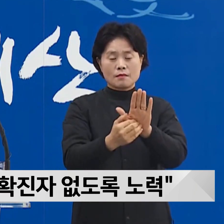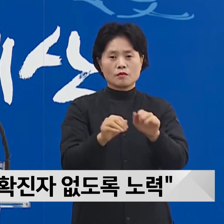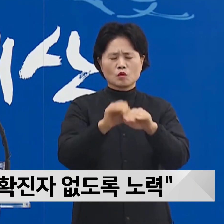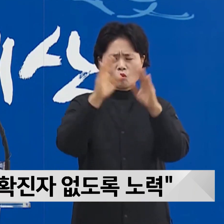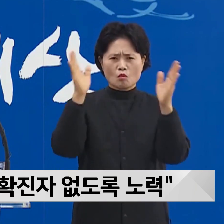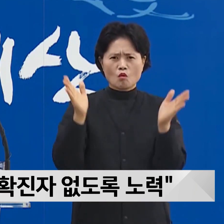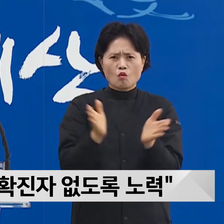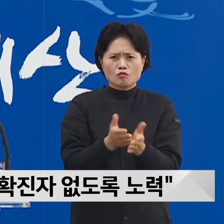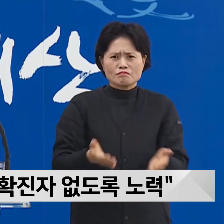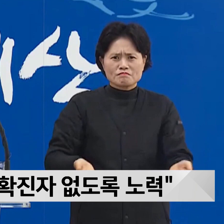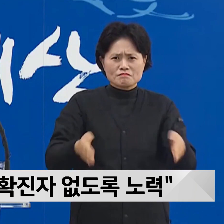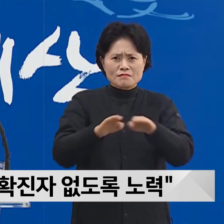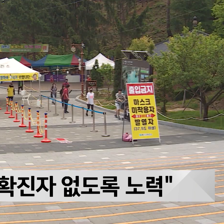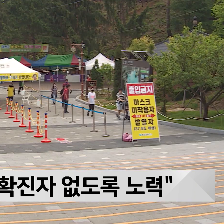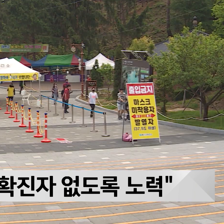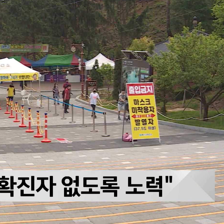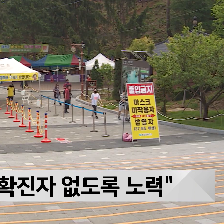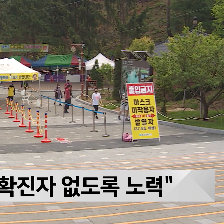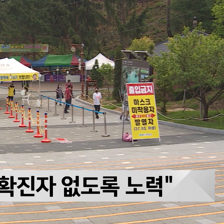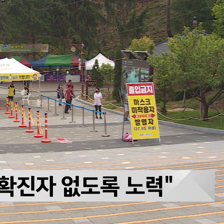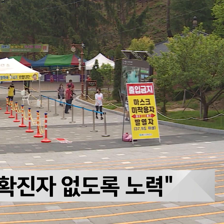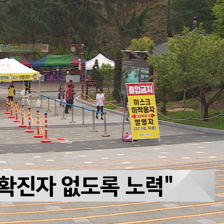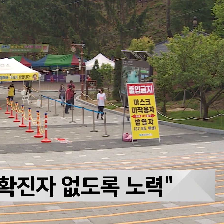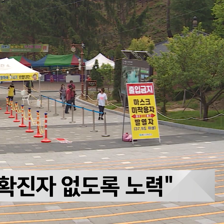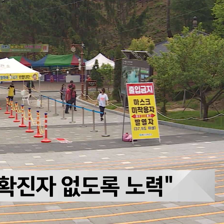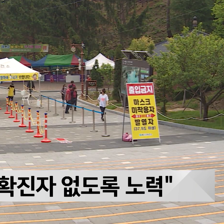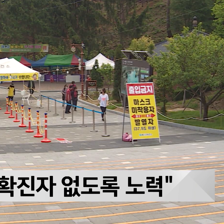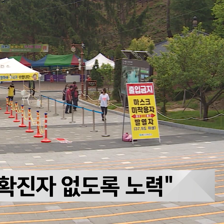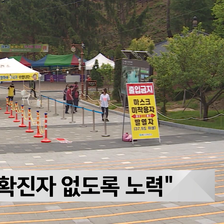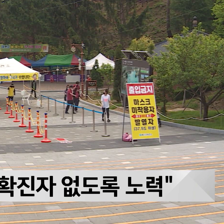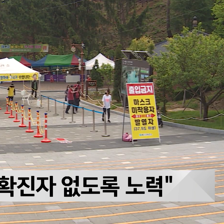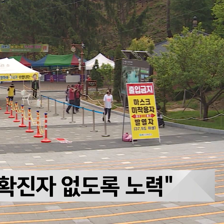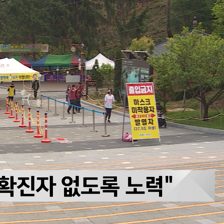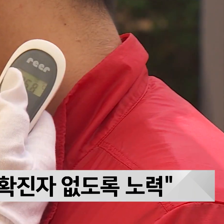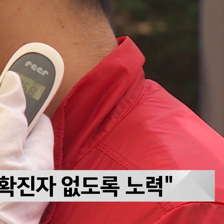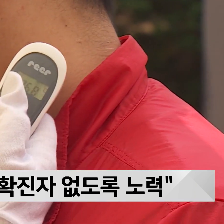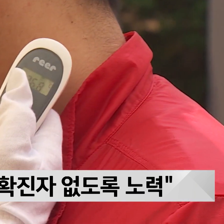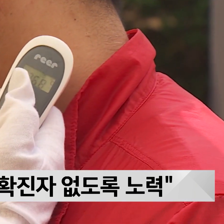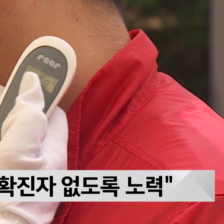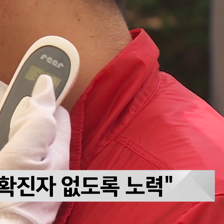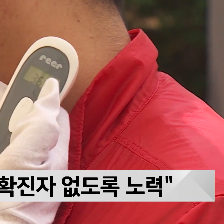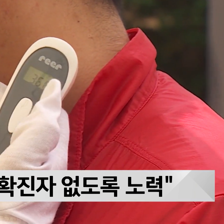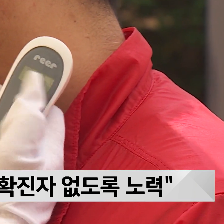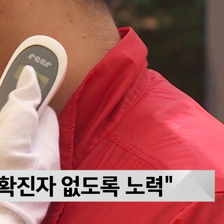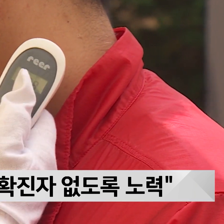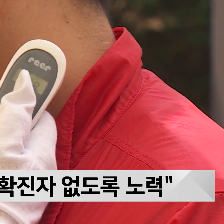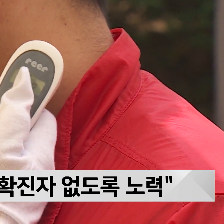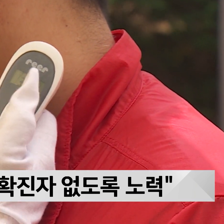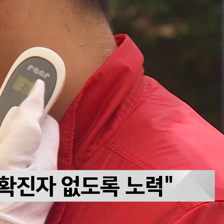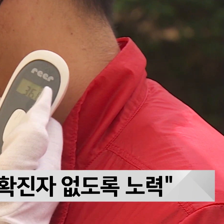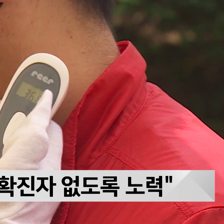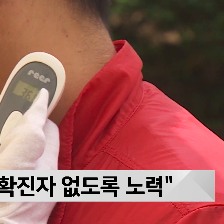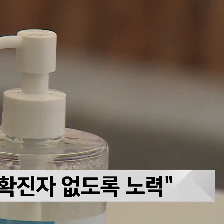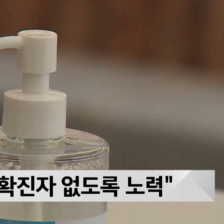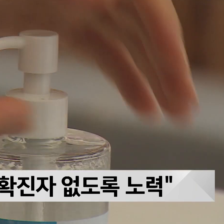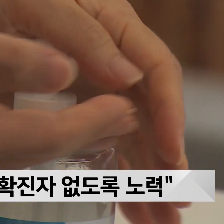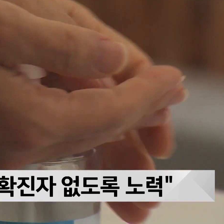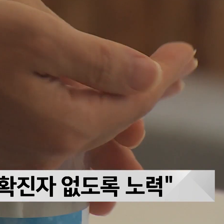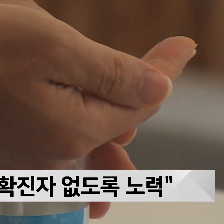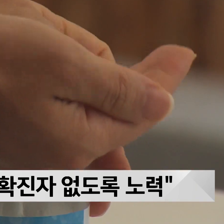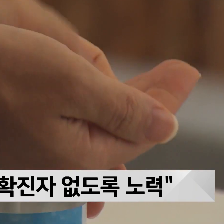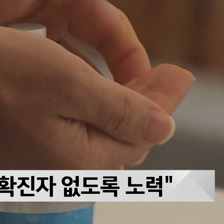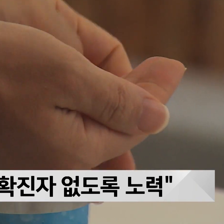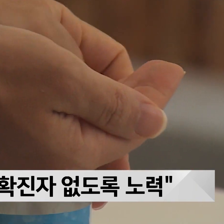모든 시설에 대한 방역을 더욱 만전을 기해서 확진자가 추가